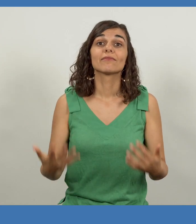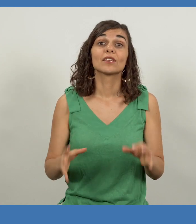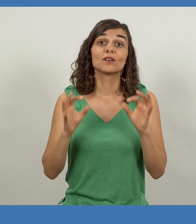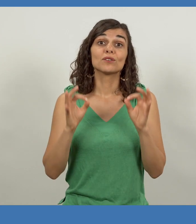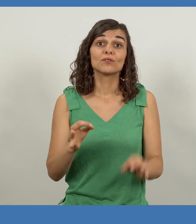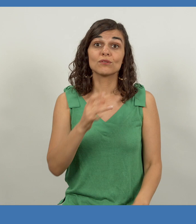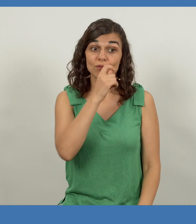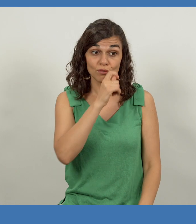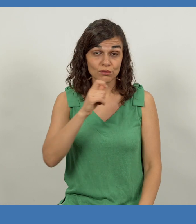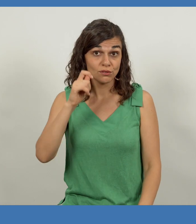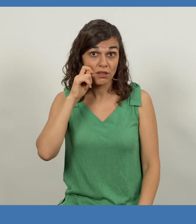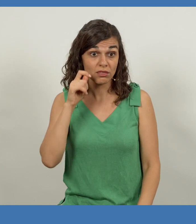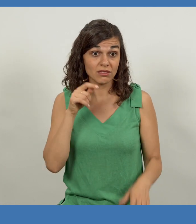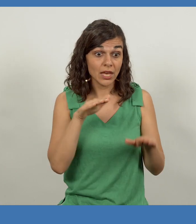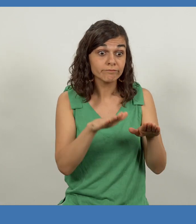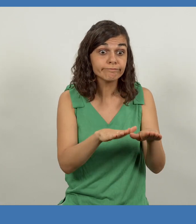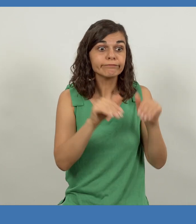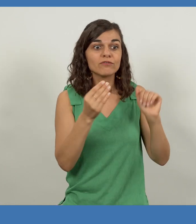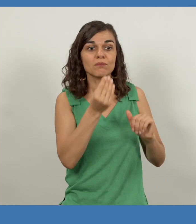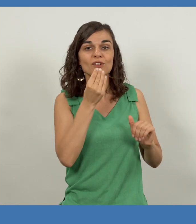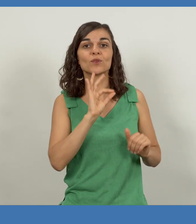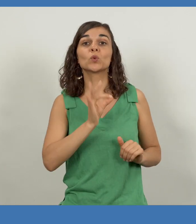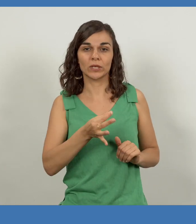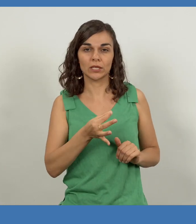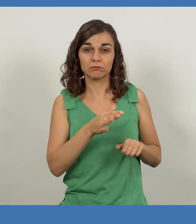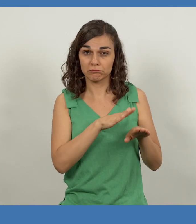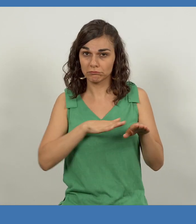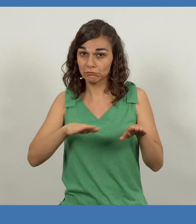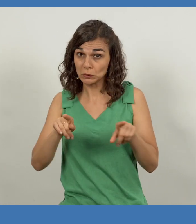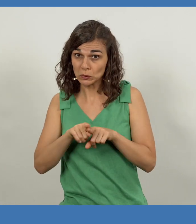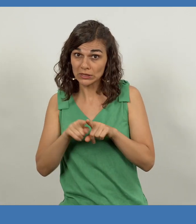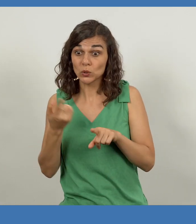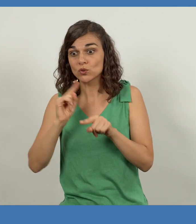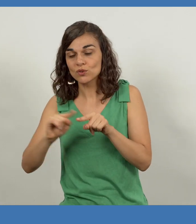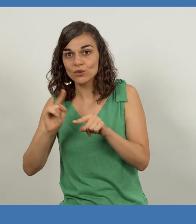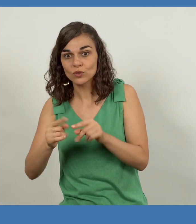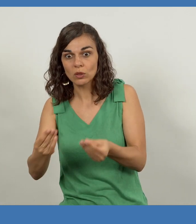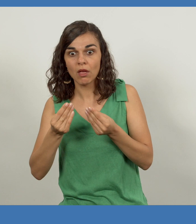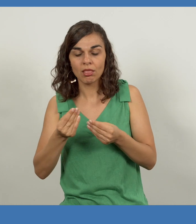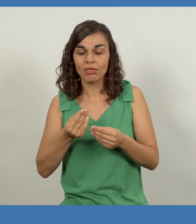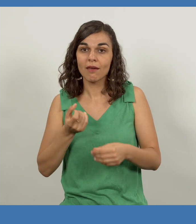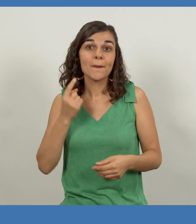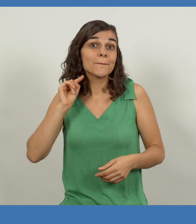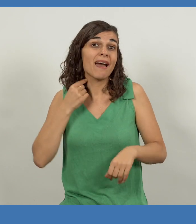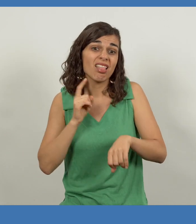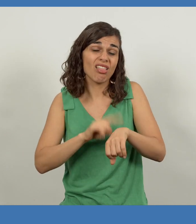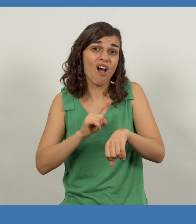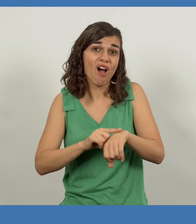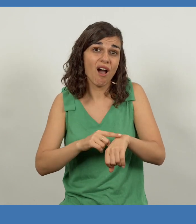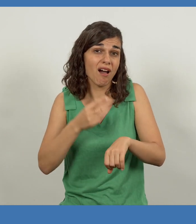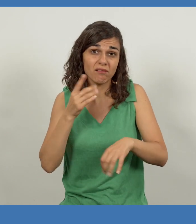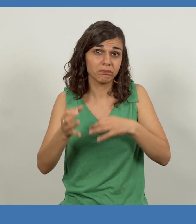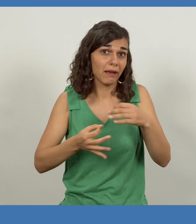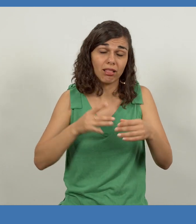Ainsi, le jeûne est une privation, non pas forcément de nourriture, mais de ce qui prend la priorité sur Dieu, de ce